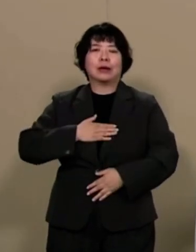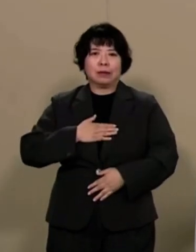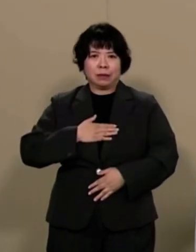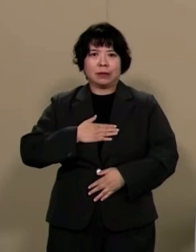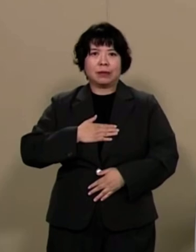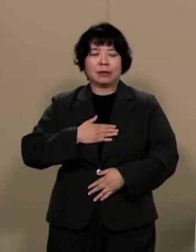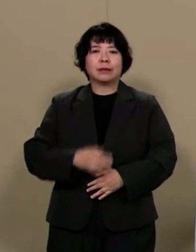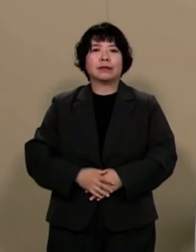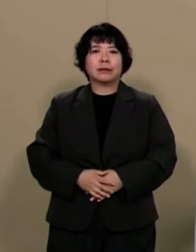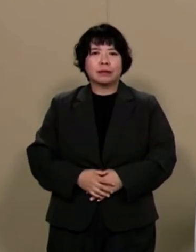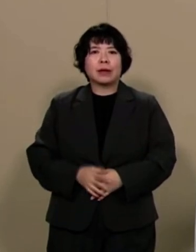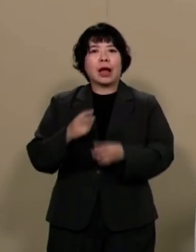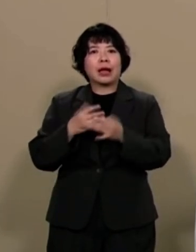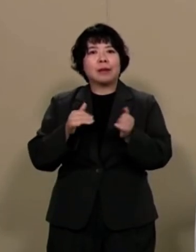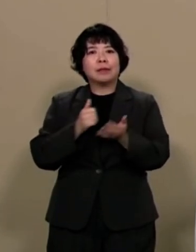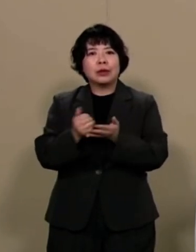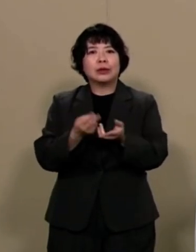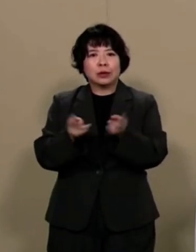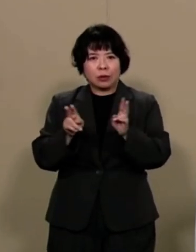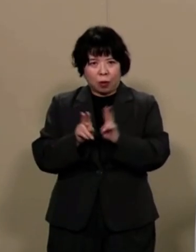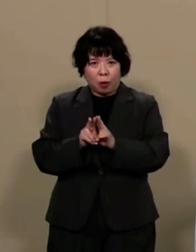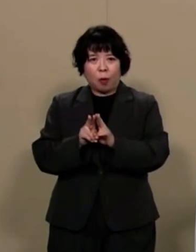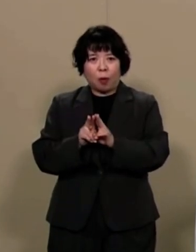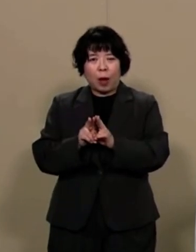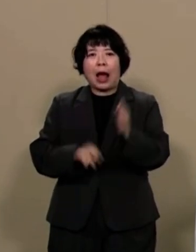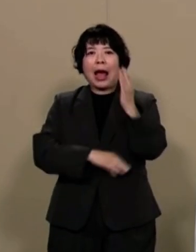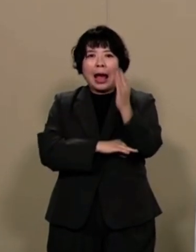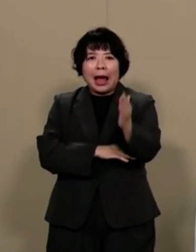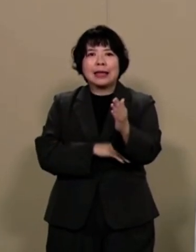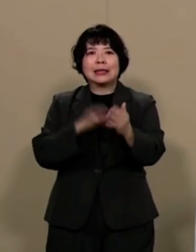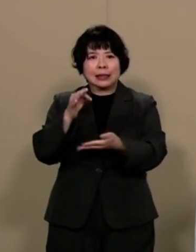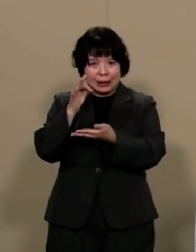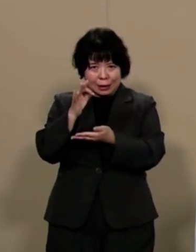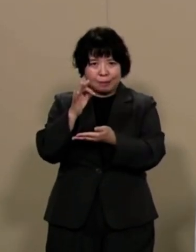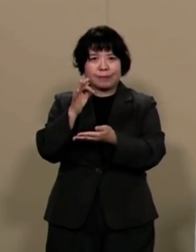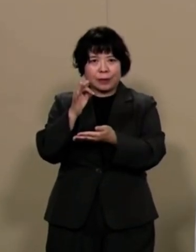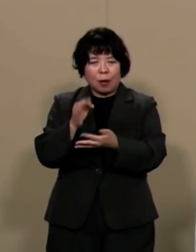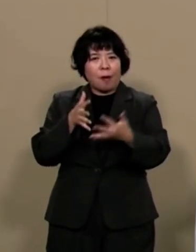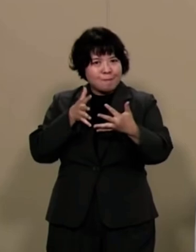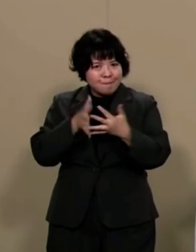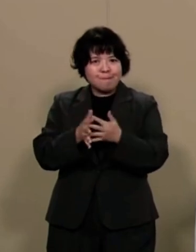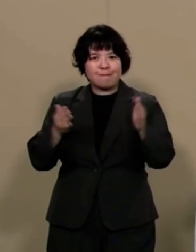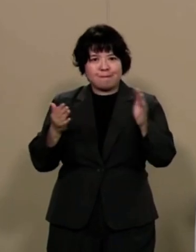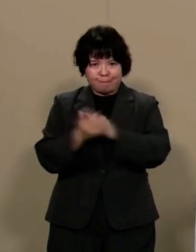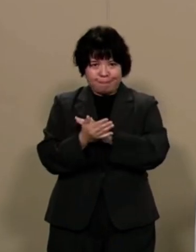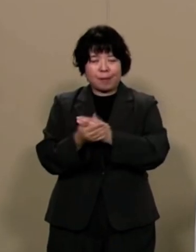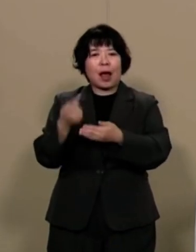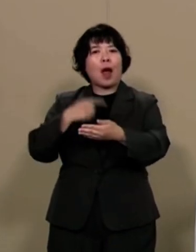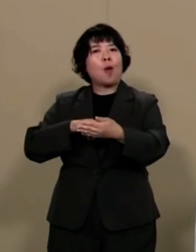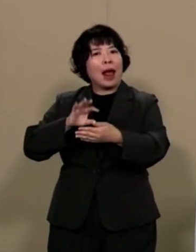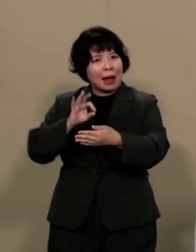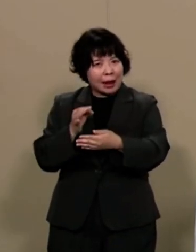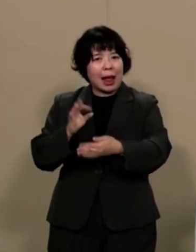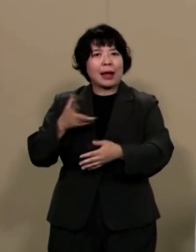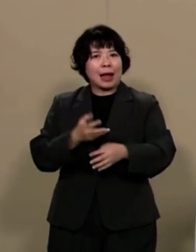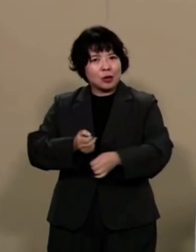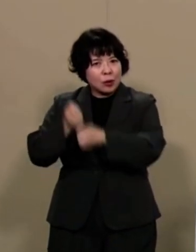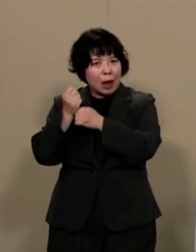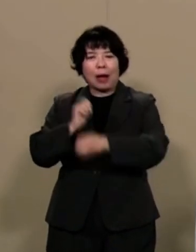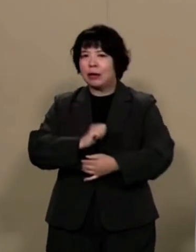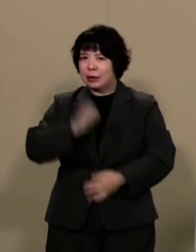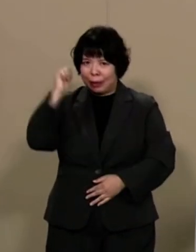た立憲民主党は政治資金を徹底的に透明化し裏金脱税